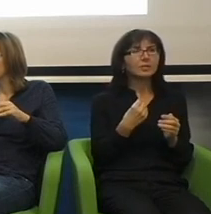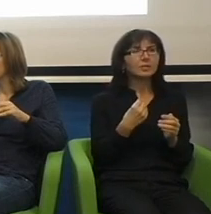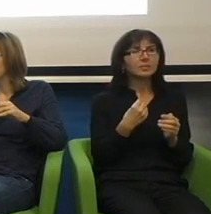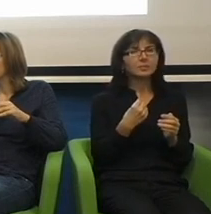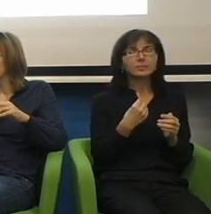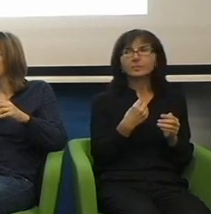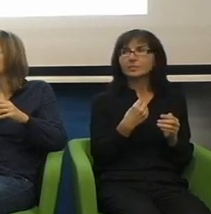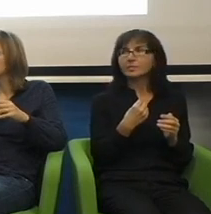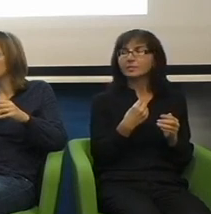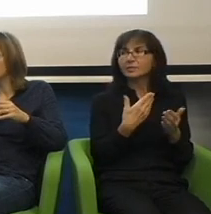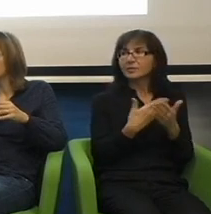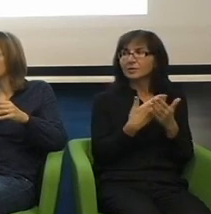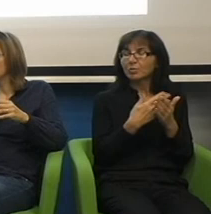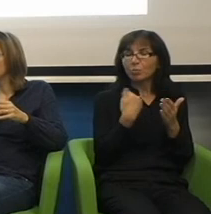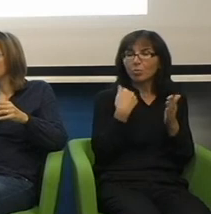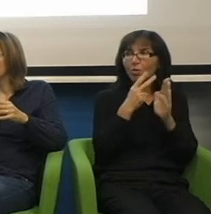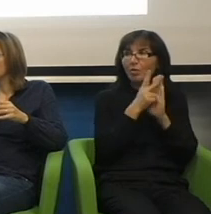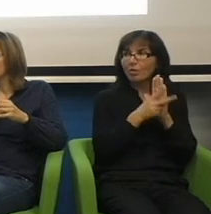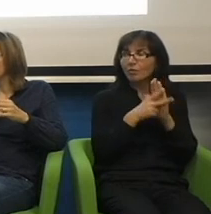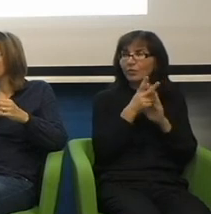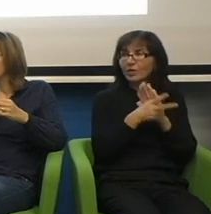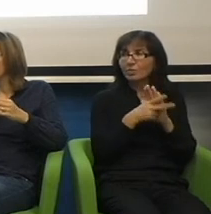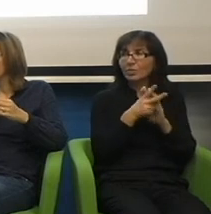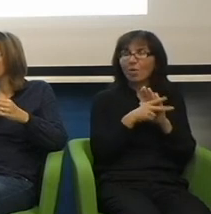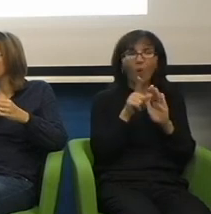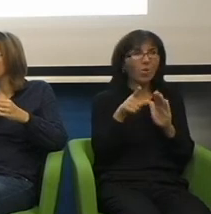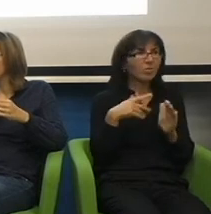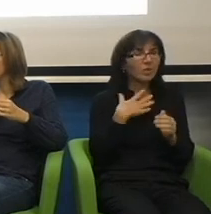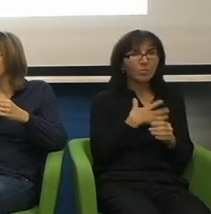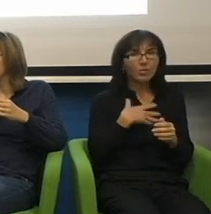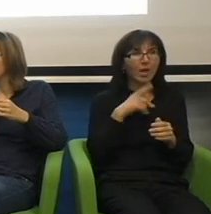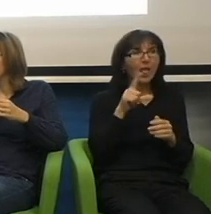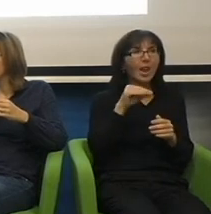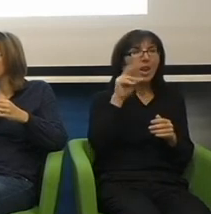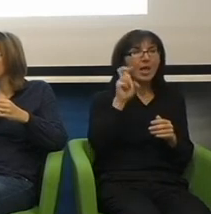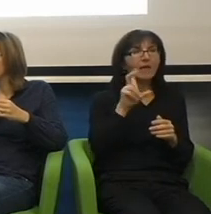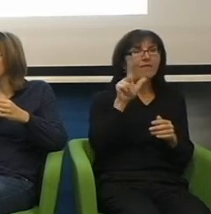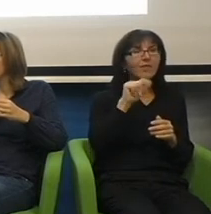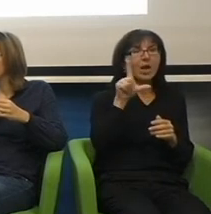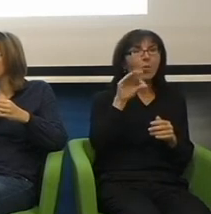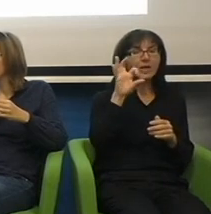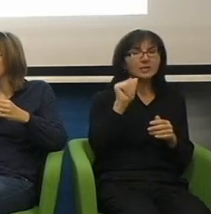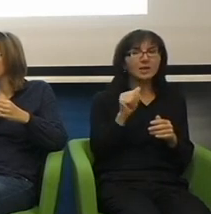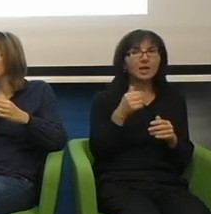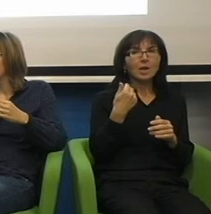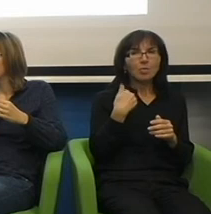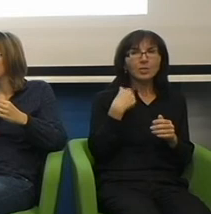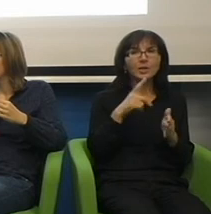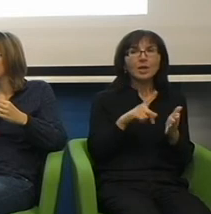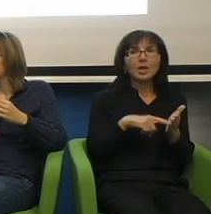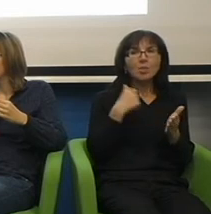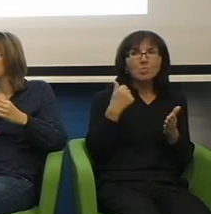Volker Schlendorf jak zrobił film, to absolutnie. Znaczy, tak? To jest ta, ona i Lech Wałęsa, Lech Wałęsa przede wszystkim, byli takimi pierwszymi,